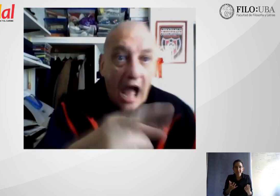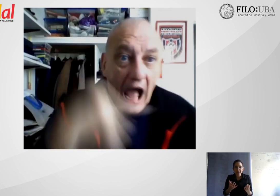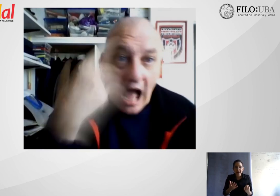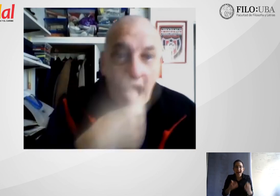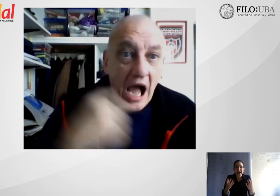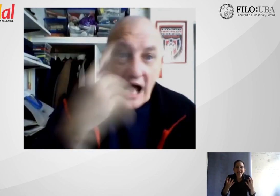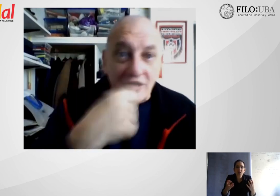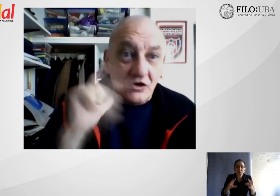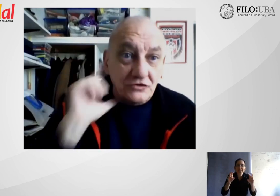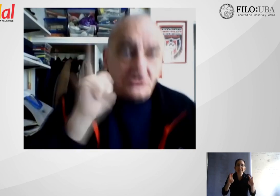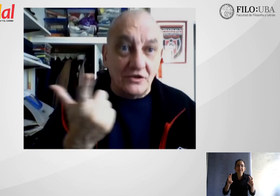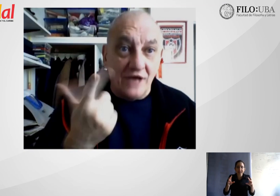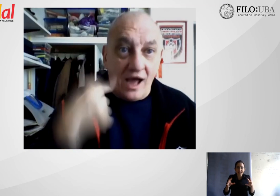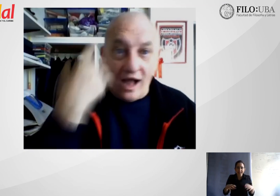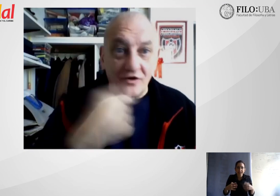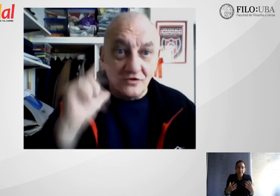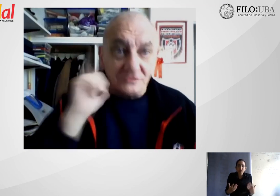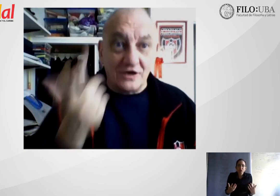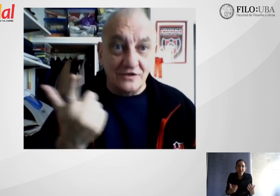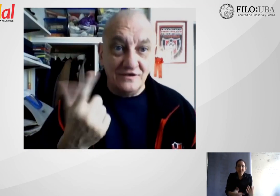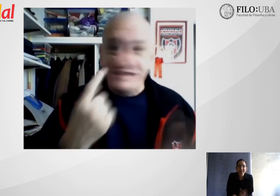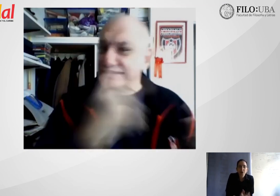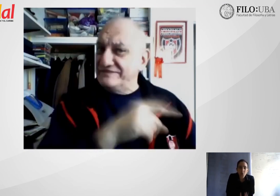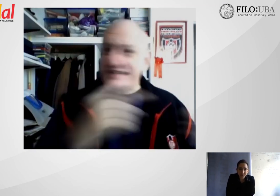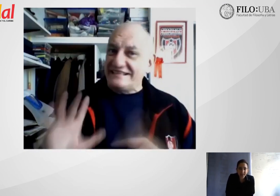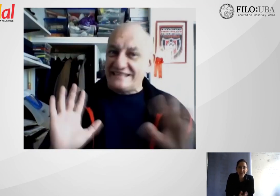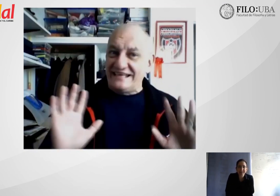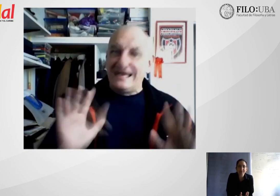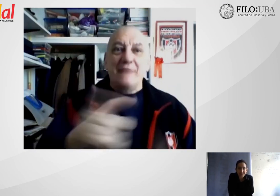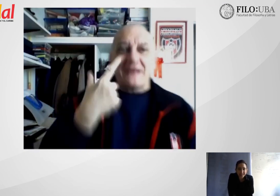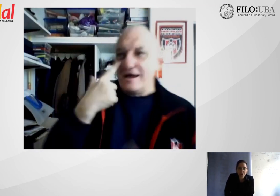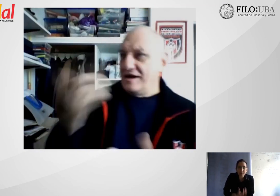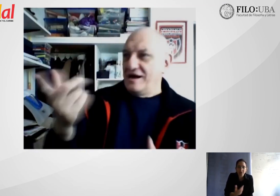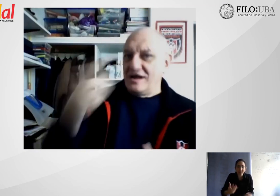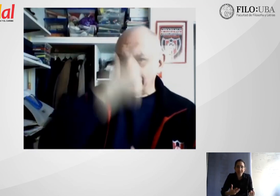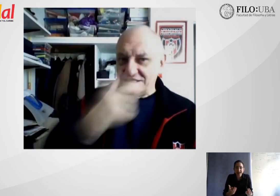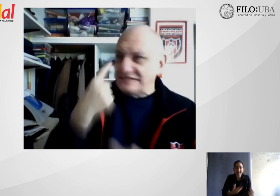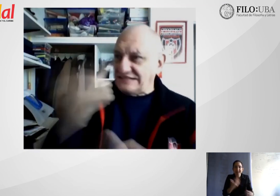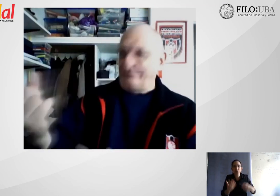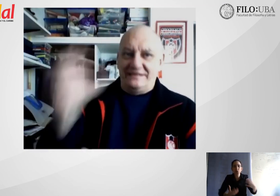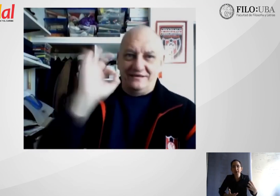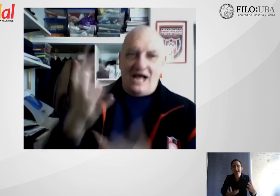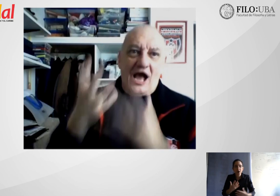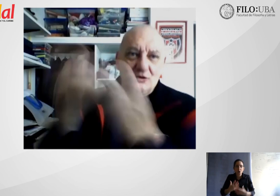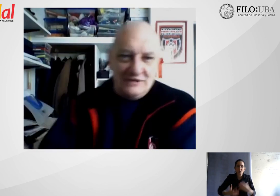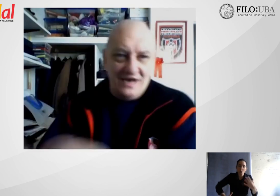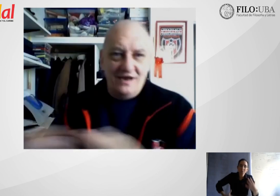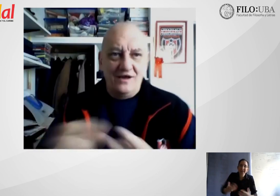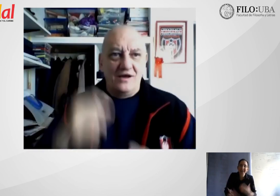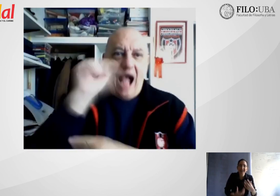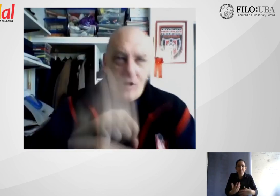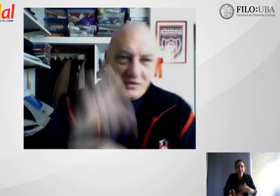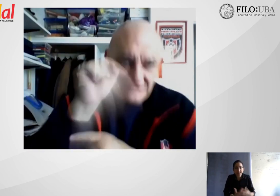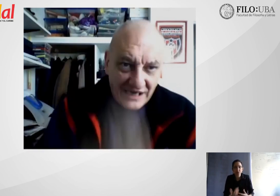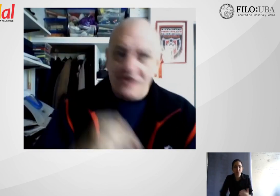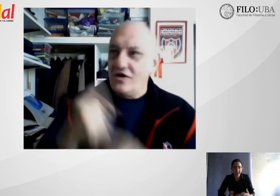Como si hay algo visible y las personas oyentes se dan cuenta que tienen enfrente a una persona ciega y actúan o